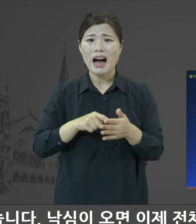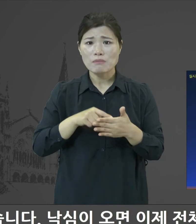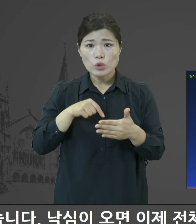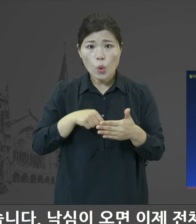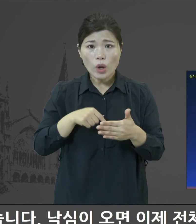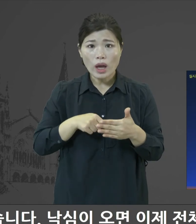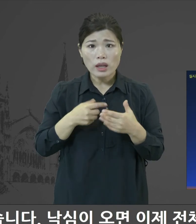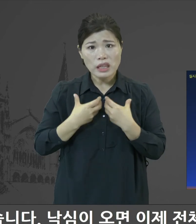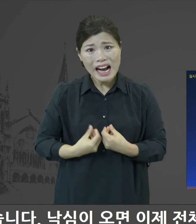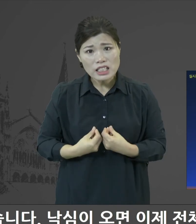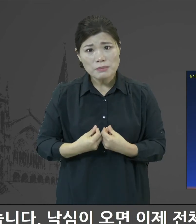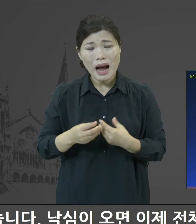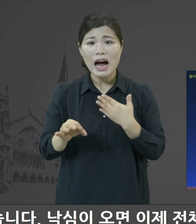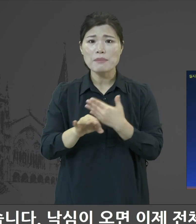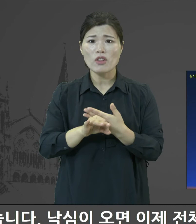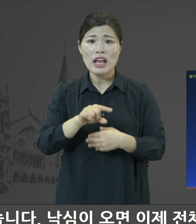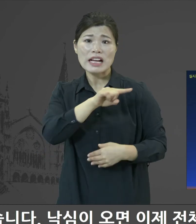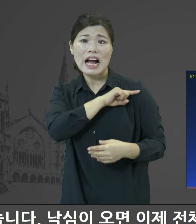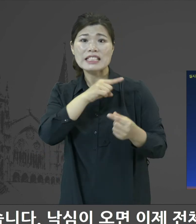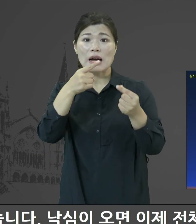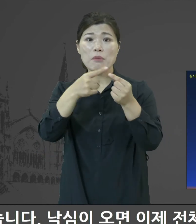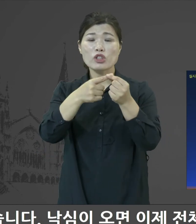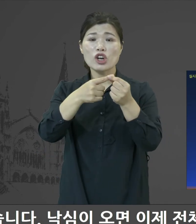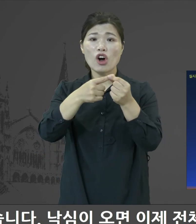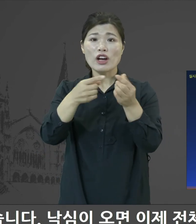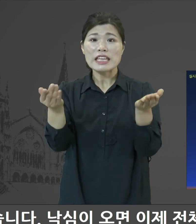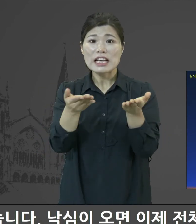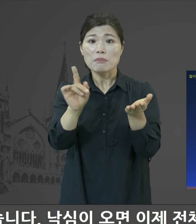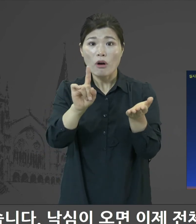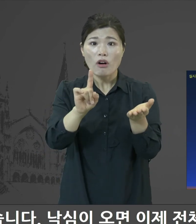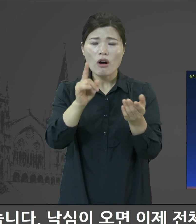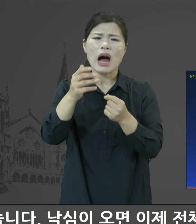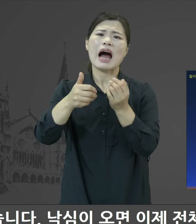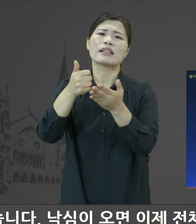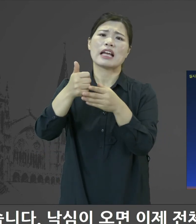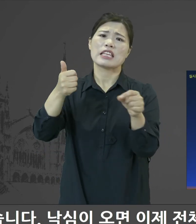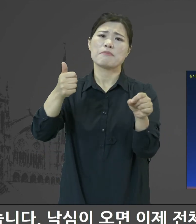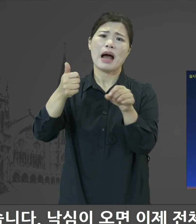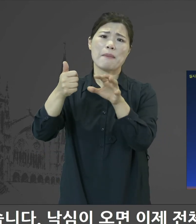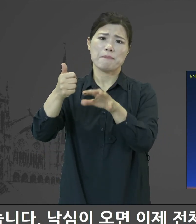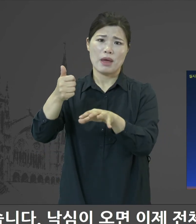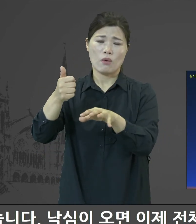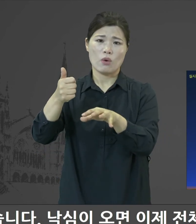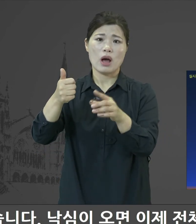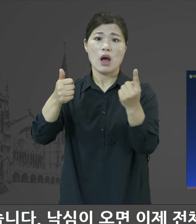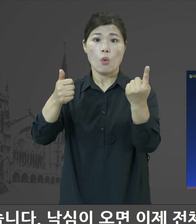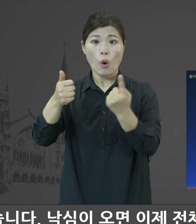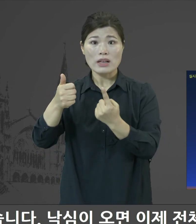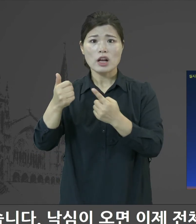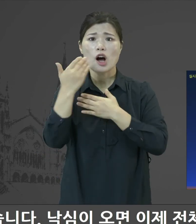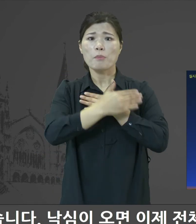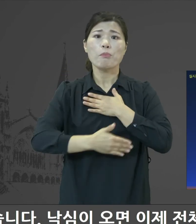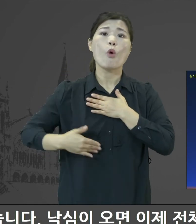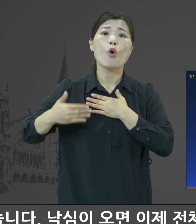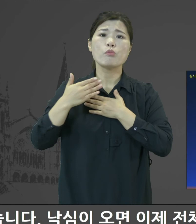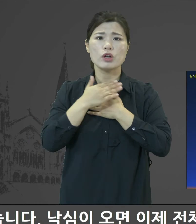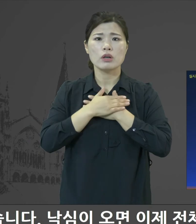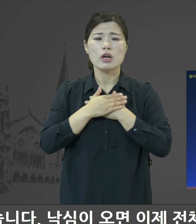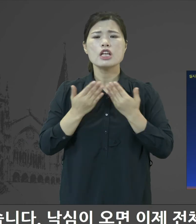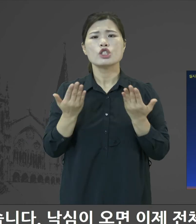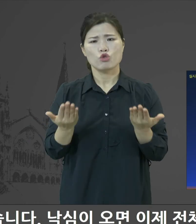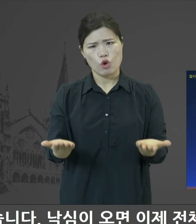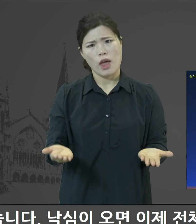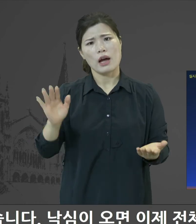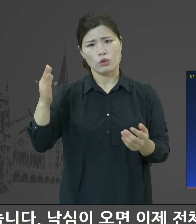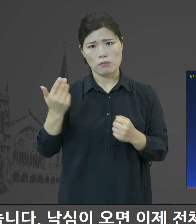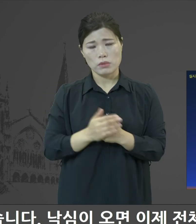않습니까? 제일 먼저 해야 될 일이 하나님 앞에 나가서 몸을 쉬게 하는 겁니다. 그럼 몸이 너무 피곤하거나 몸이